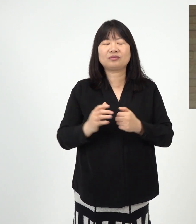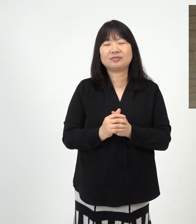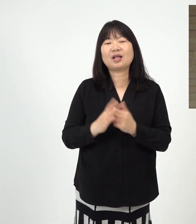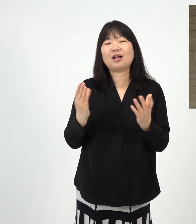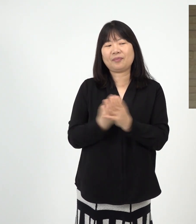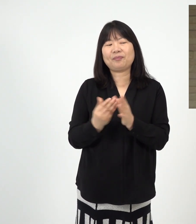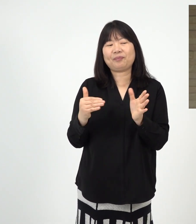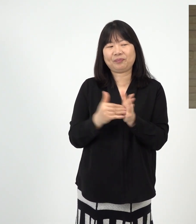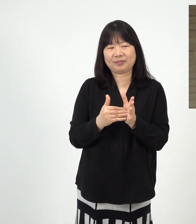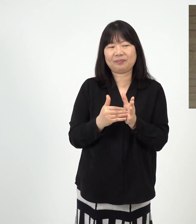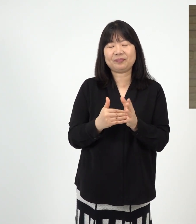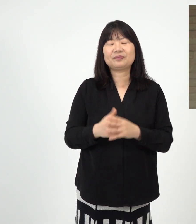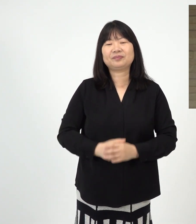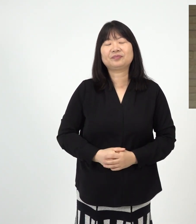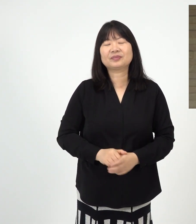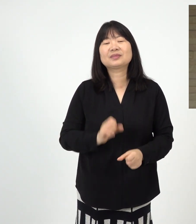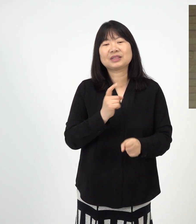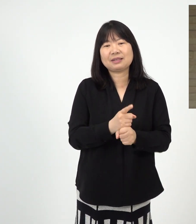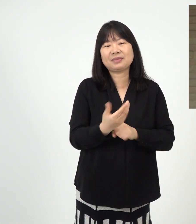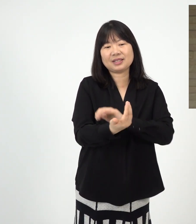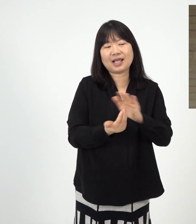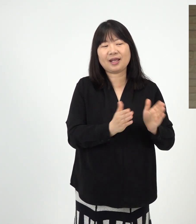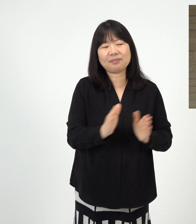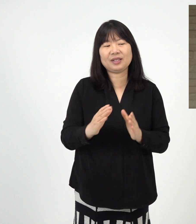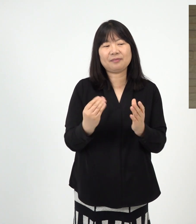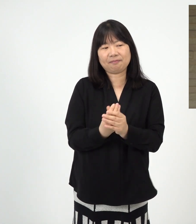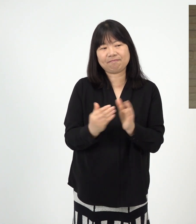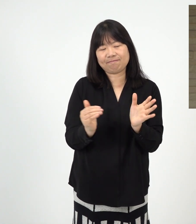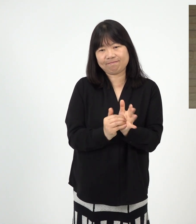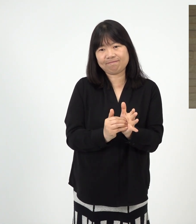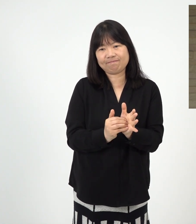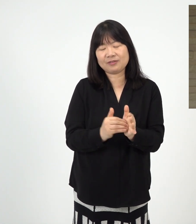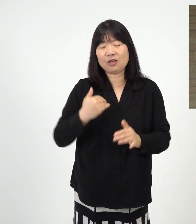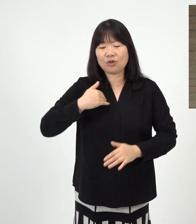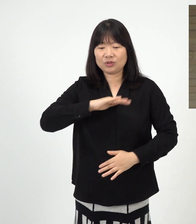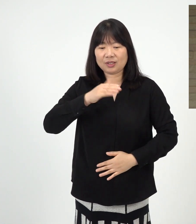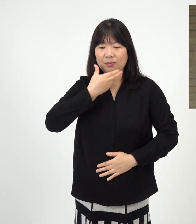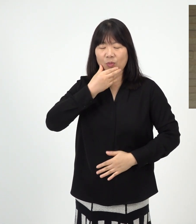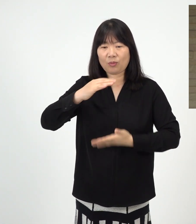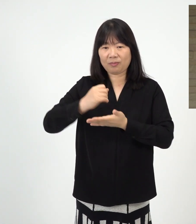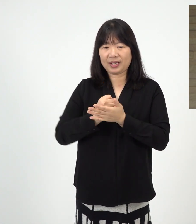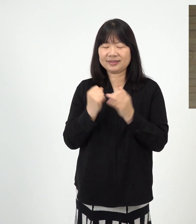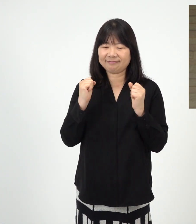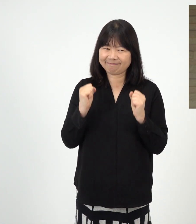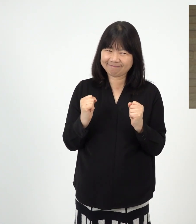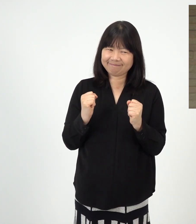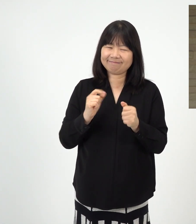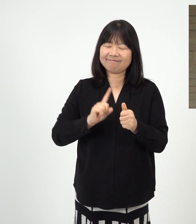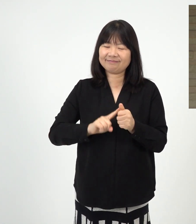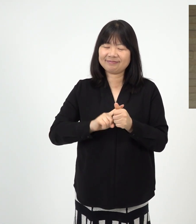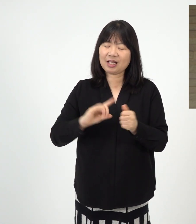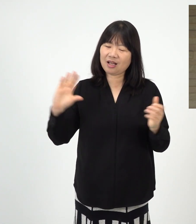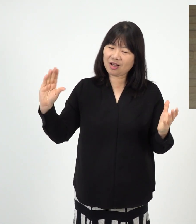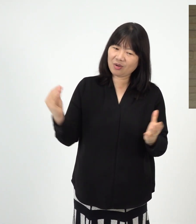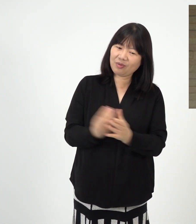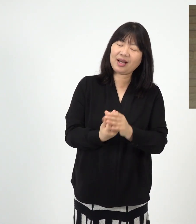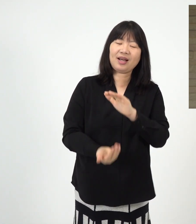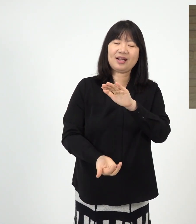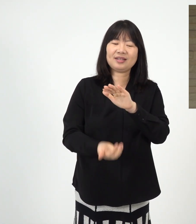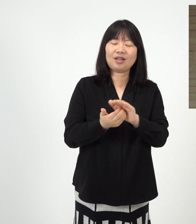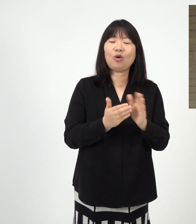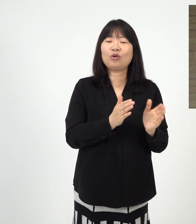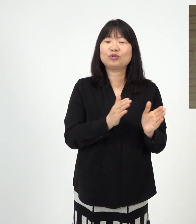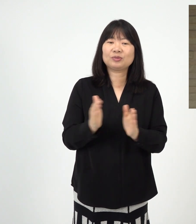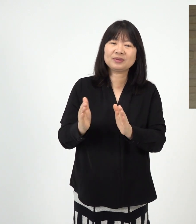동사예요. 이미 예비된 나라예요. 그러니까 우리가 복받을 존재로서 그 완성된 이미